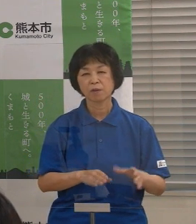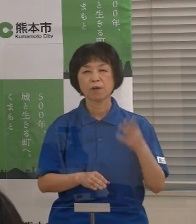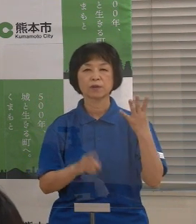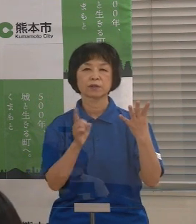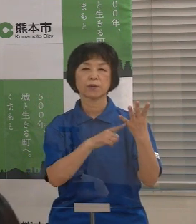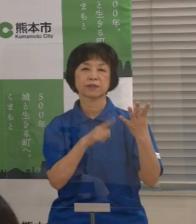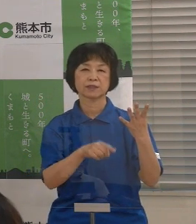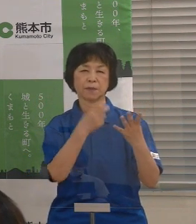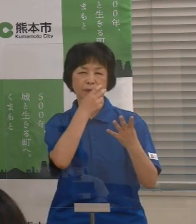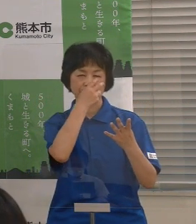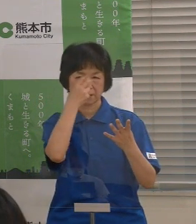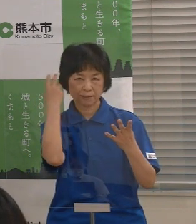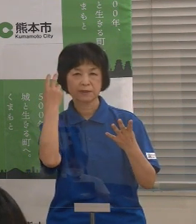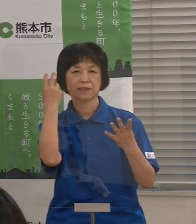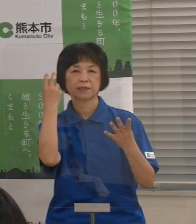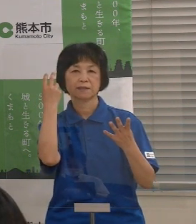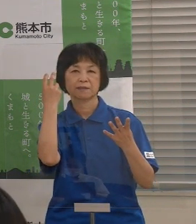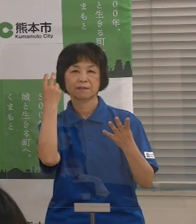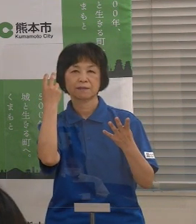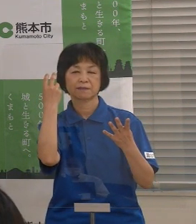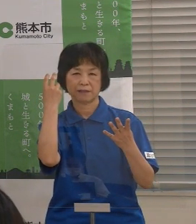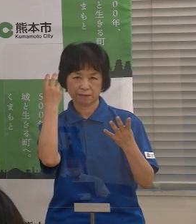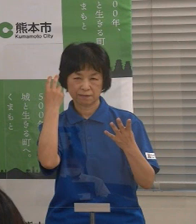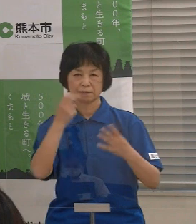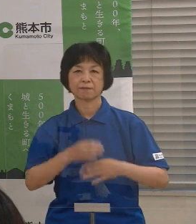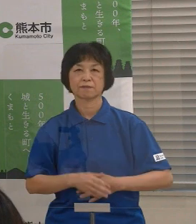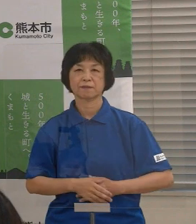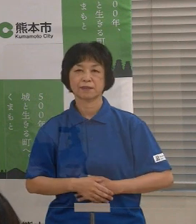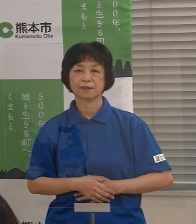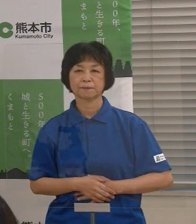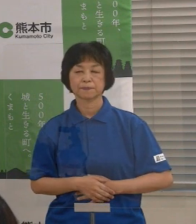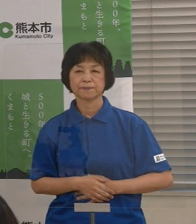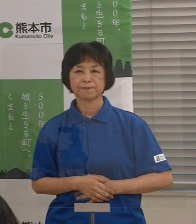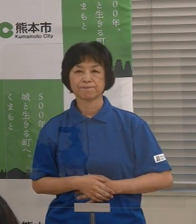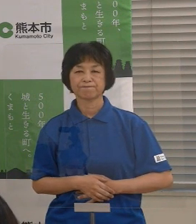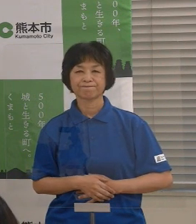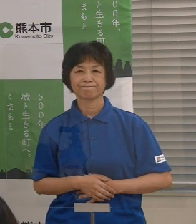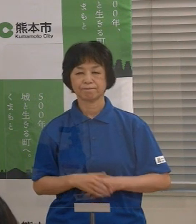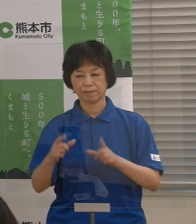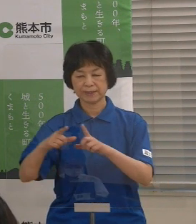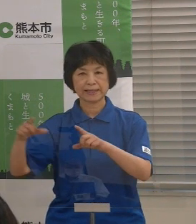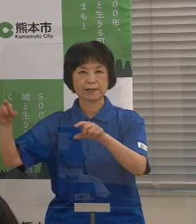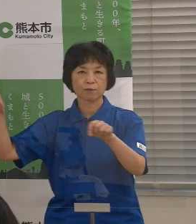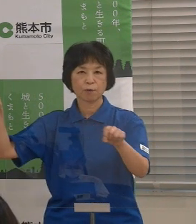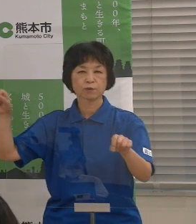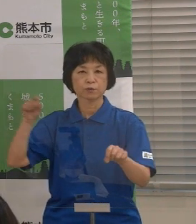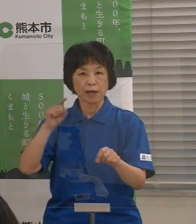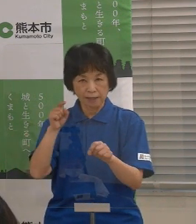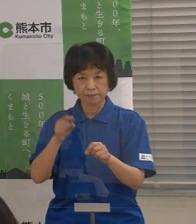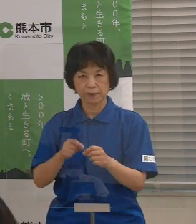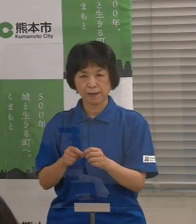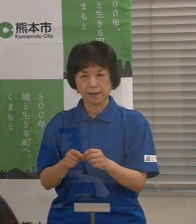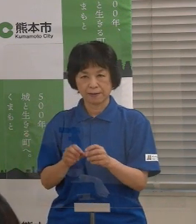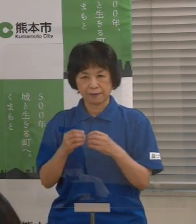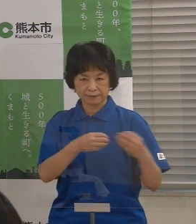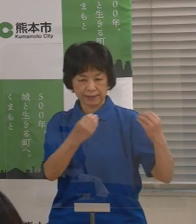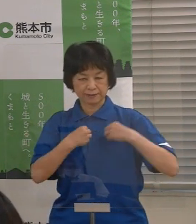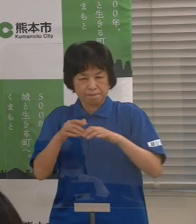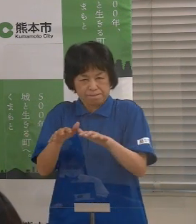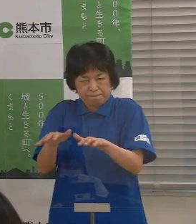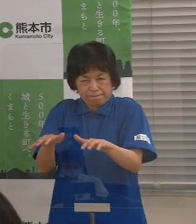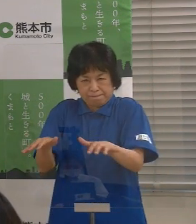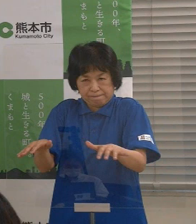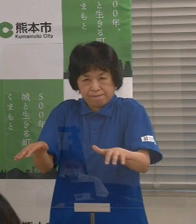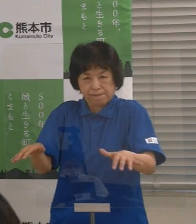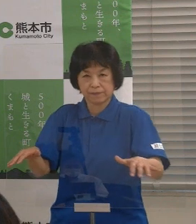がすでに感染しているということが確認をされました。全国的にも感染の拡大が広がっ